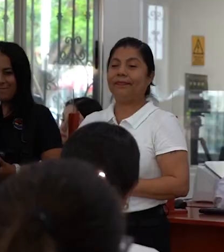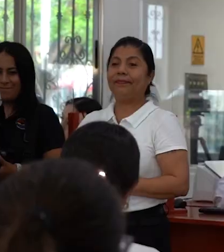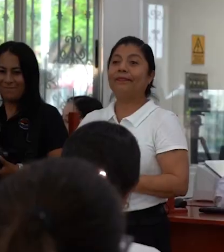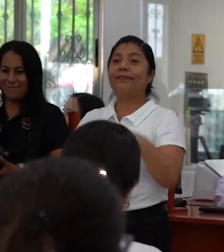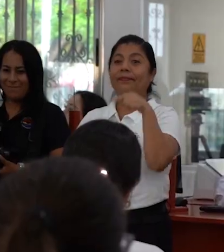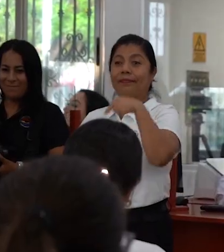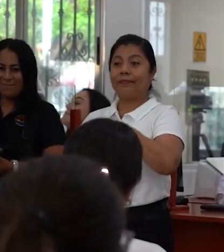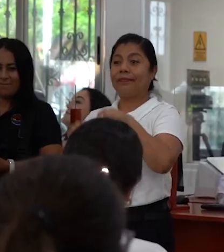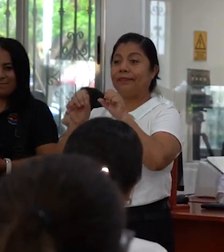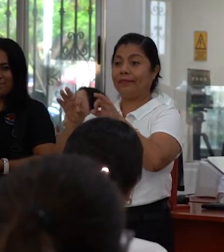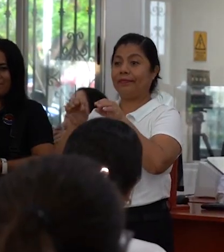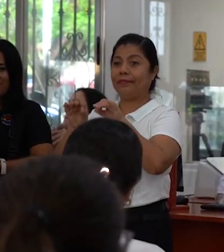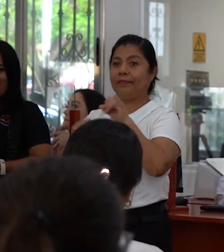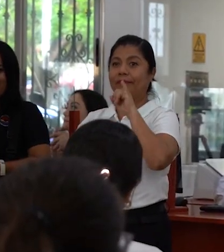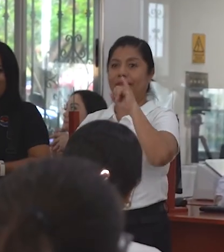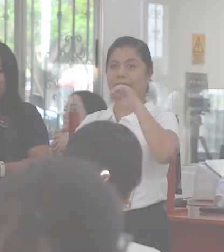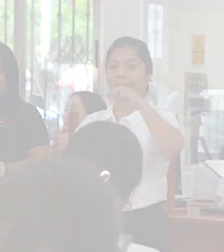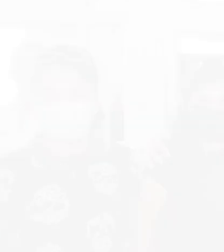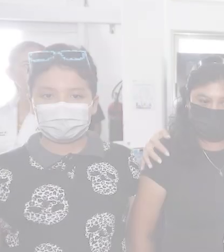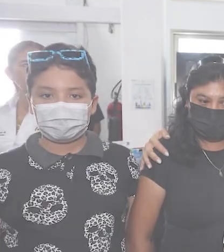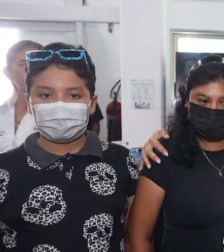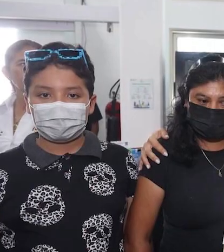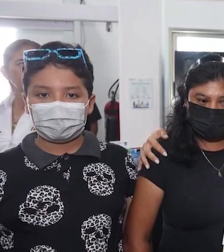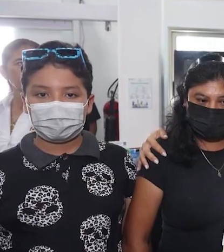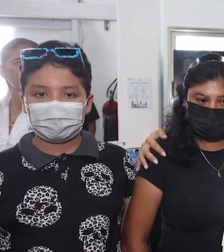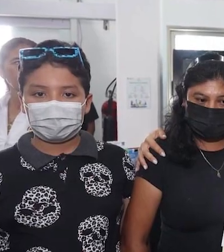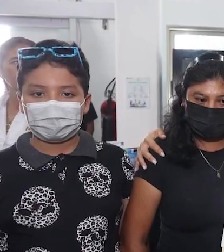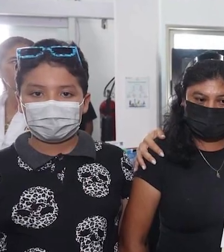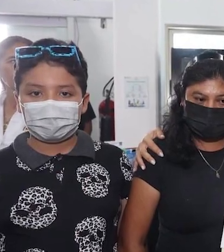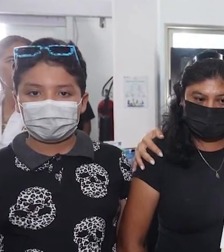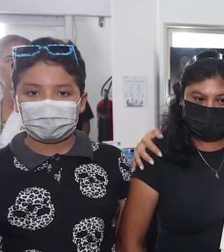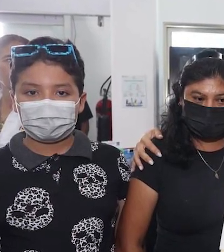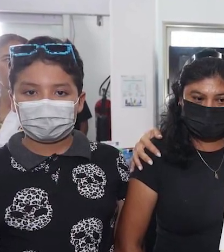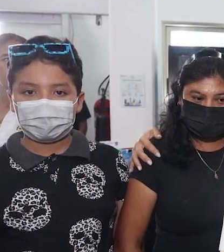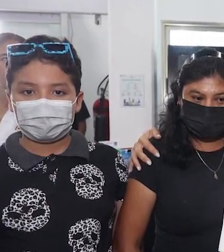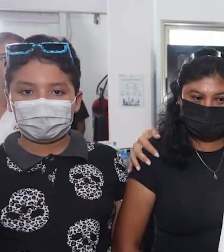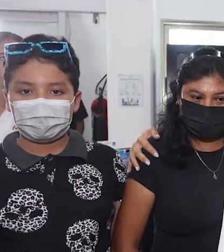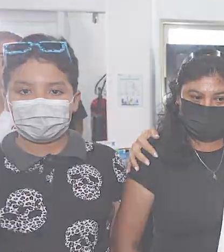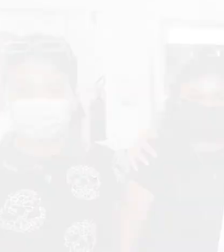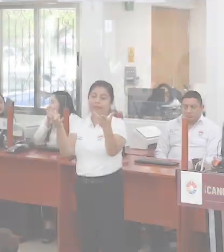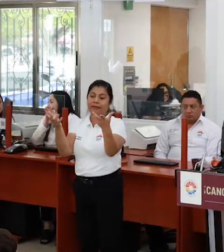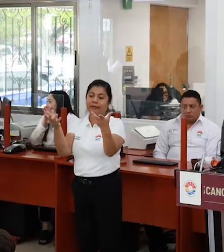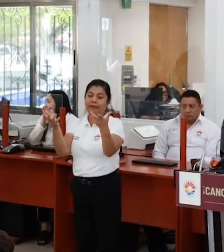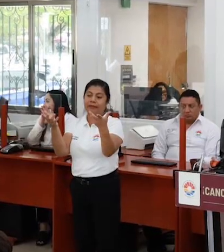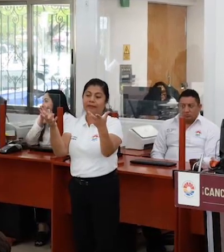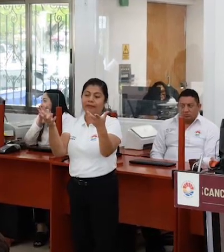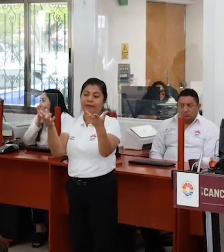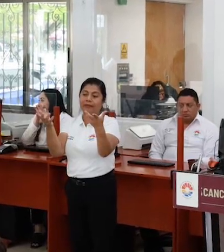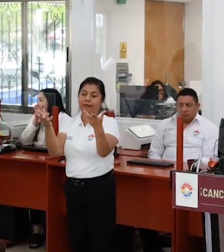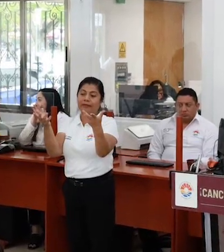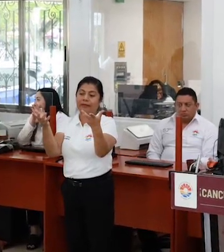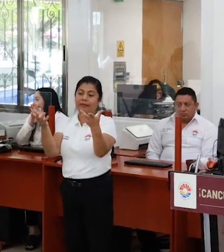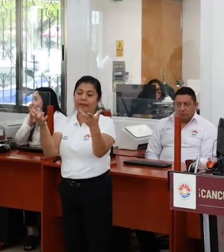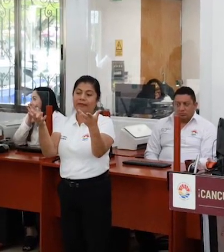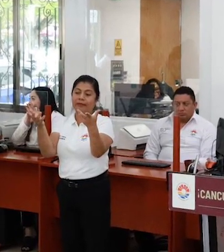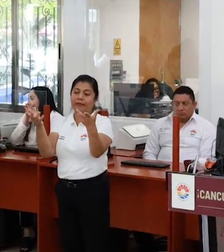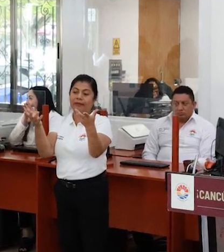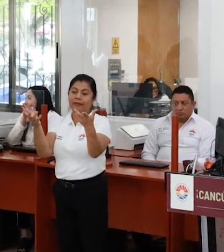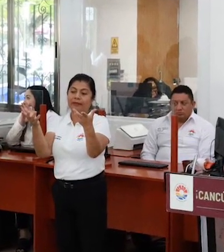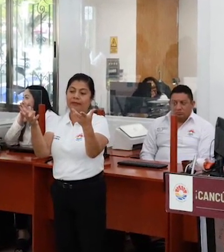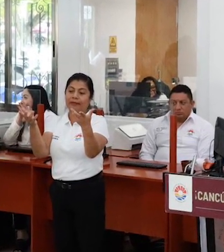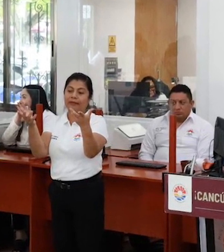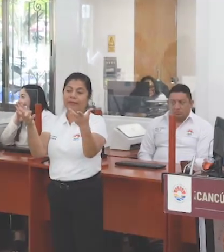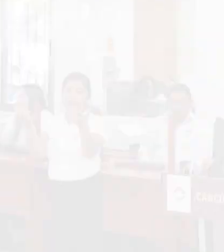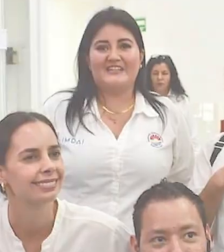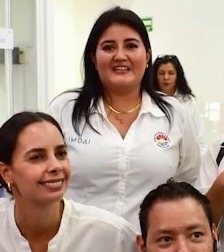con discapacidad, se trabaja sobre la inclusión. Son una prioridad para todos nosotros. Trabajar en equipo rinde mejores resultados y sumando voluntades